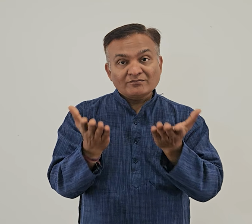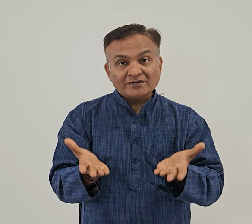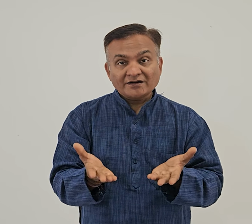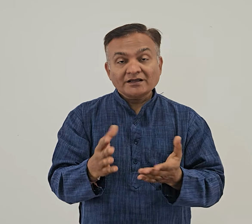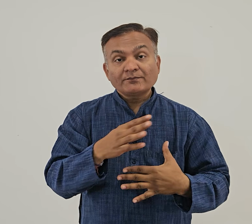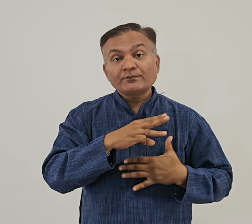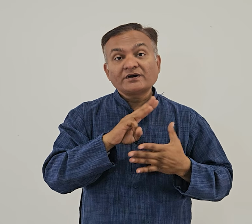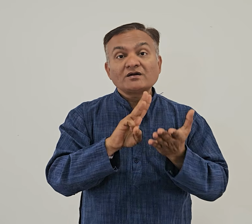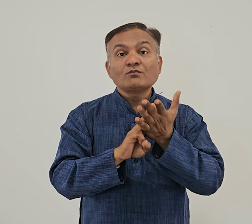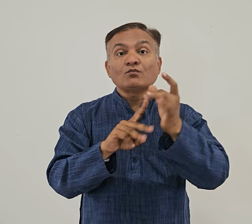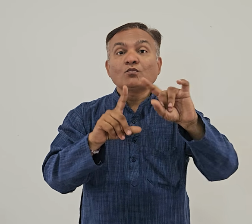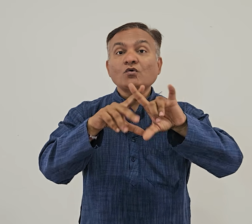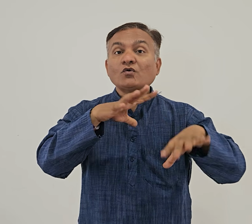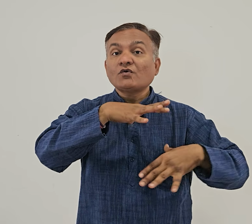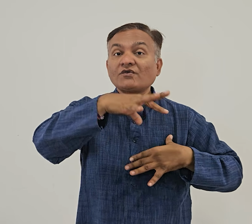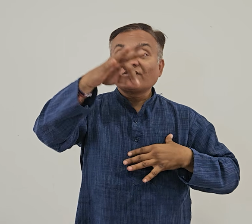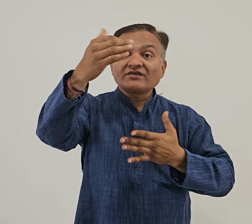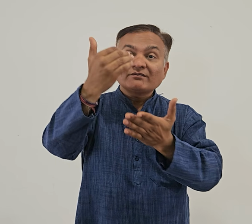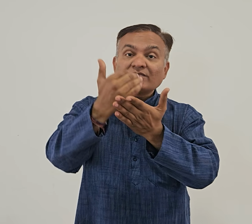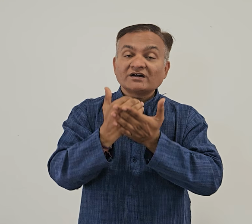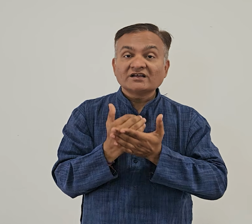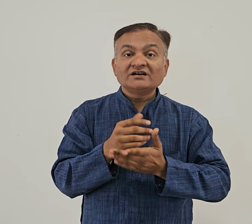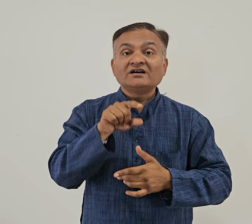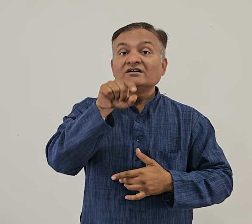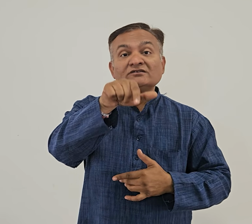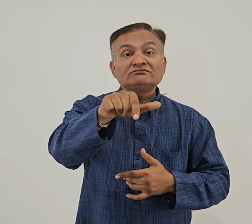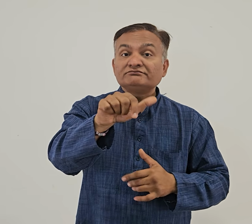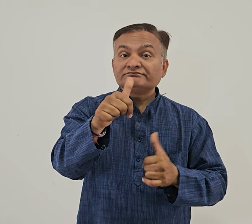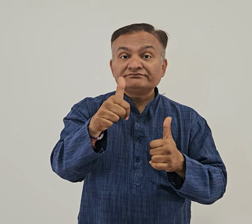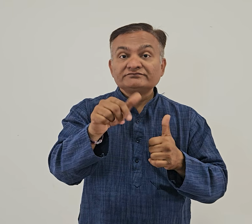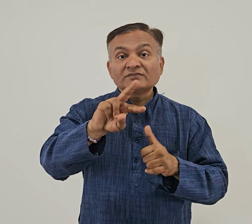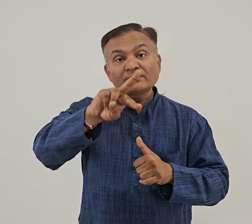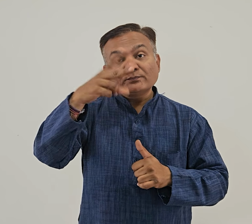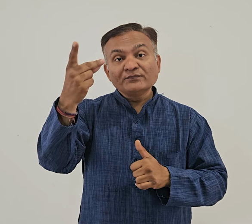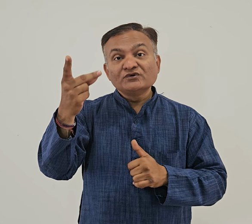હવે આ જેને ના શક્ય હોય તો એની પાસે સેકન્ડ આલ્ટરનેટિવ મા બાપ છે.